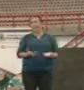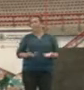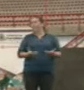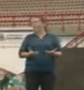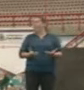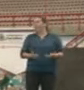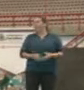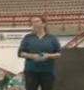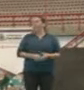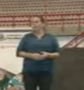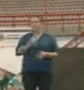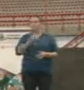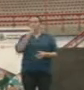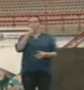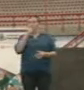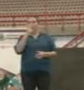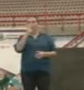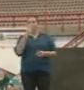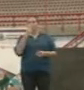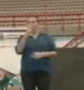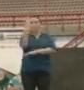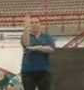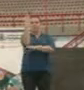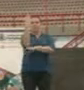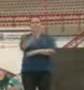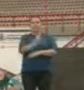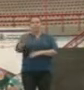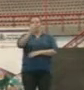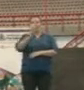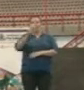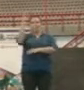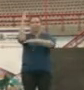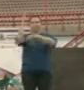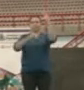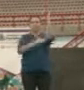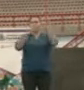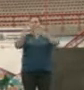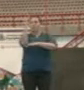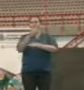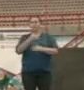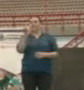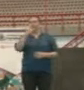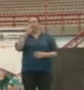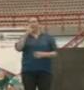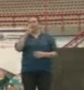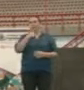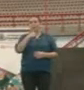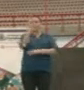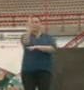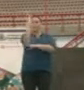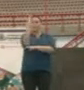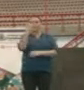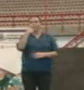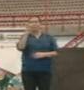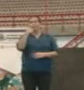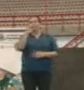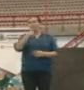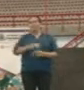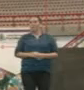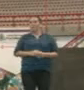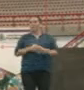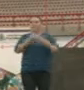Tipo essas madeiras que o pessoal usa em guarda-roupa, que é só um painel de madeira, tá